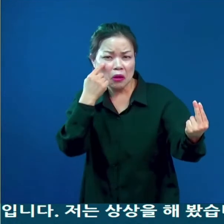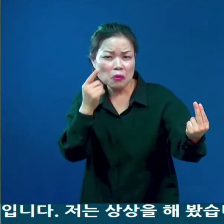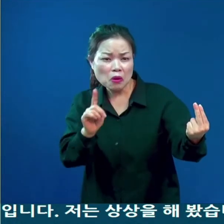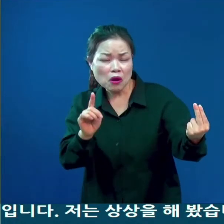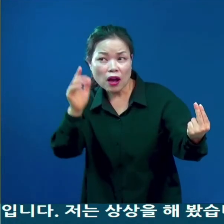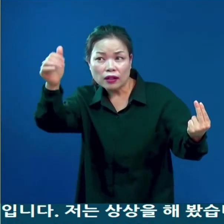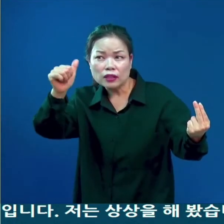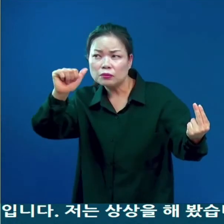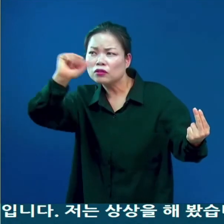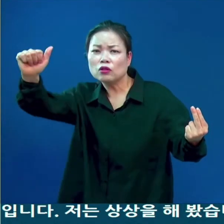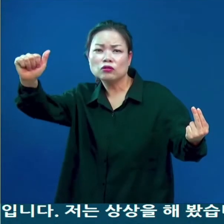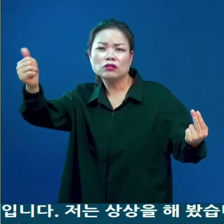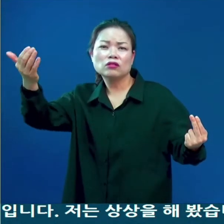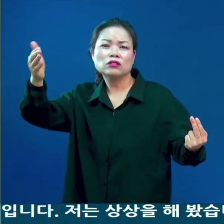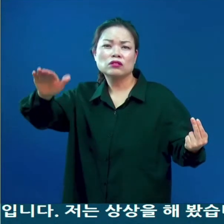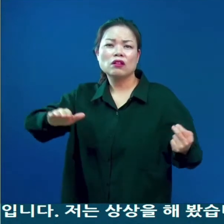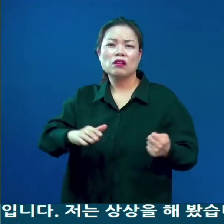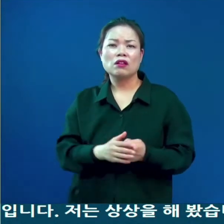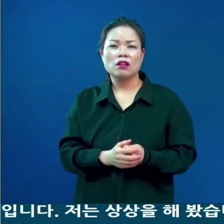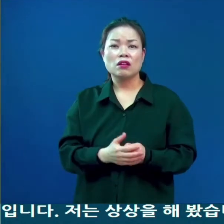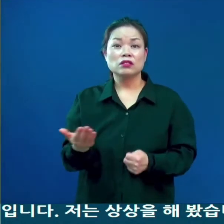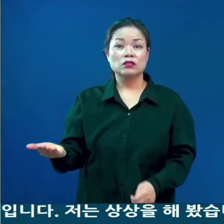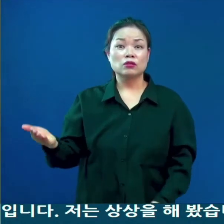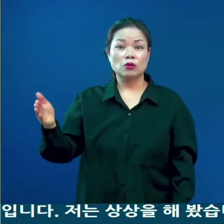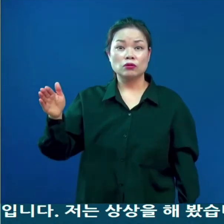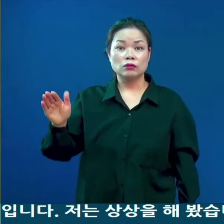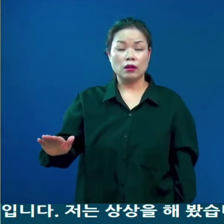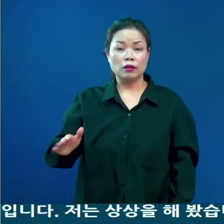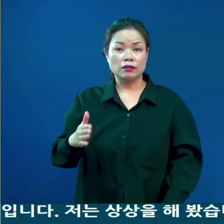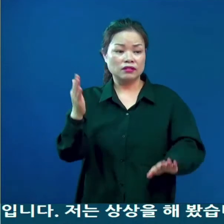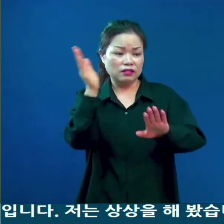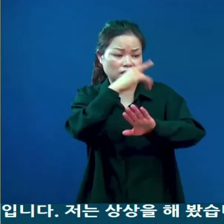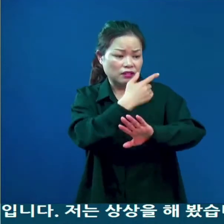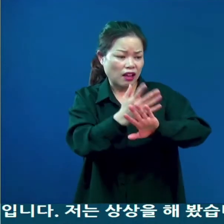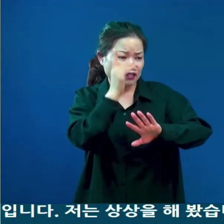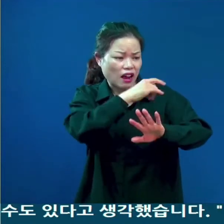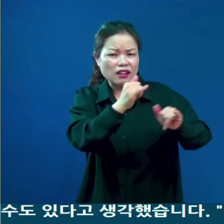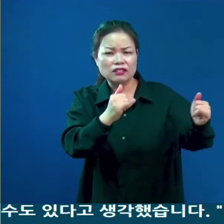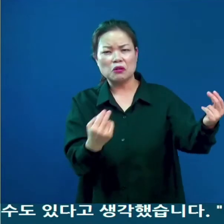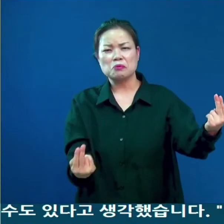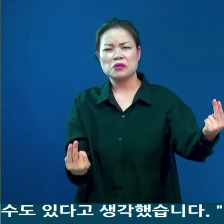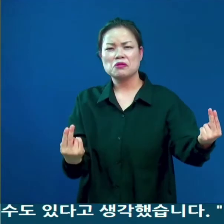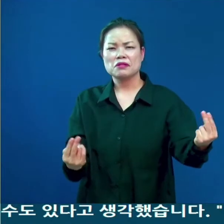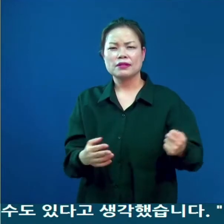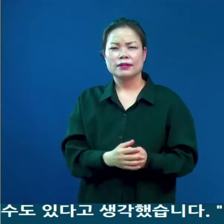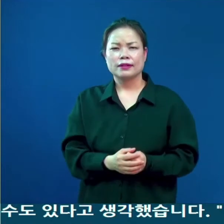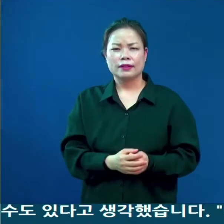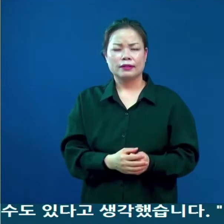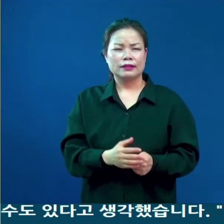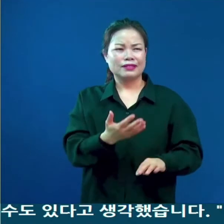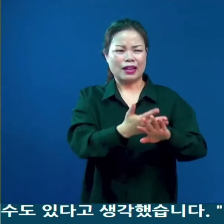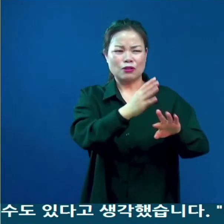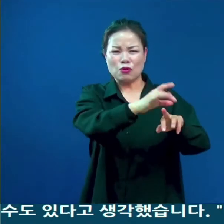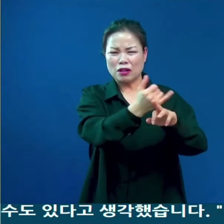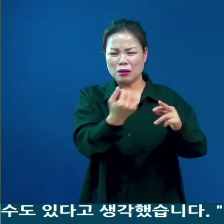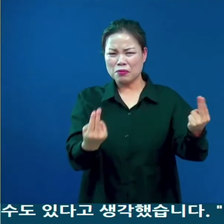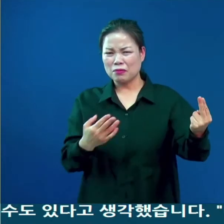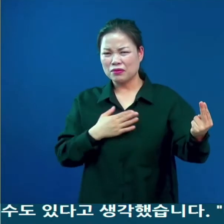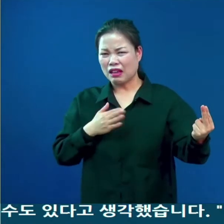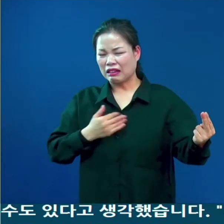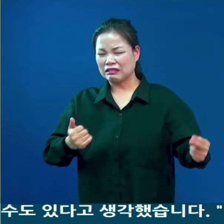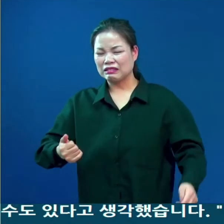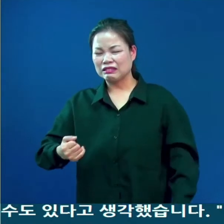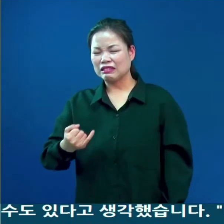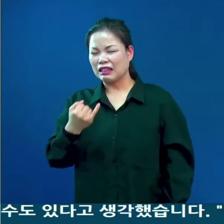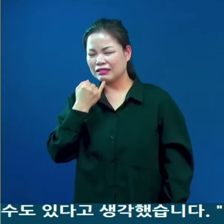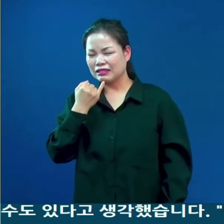하나님 앞에 다 절대적인 거예요. 그런데 다른 악인들하고 자기를 비교하는 거죠. 다른 왕들에 비하면 이건 난